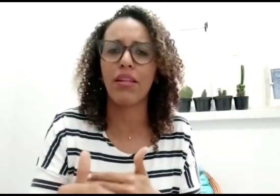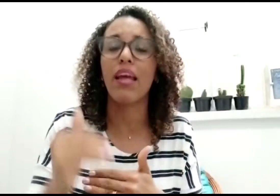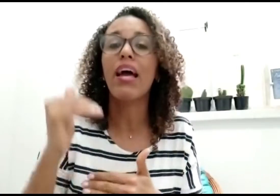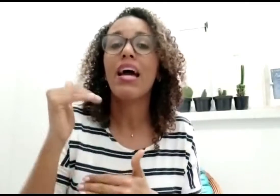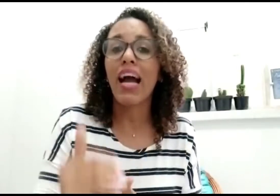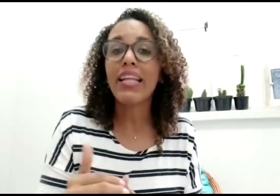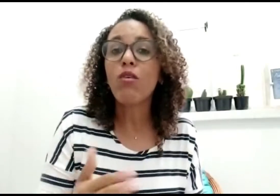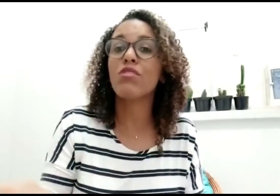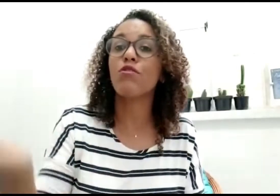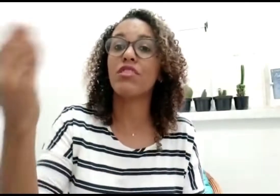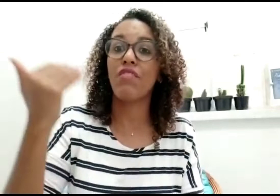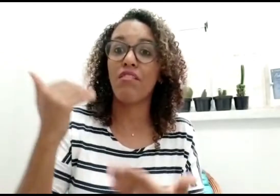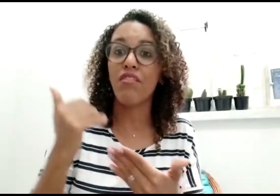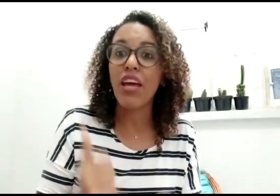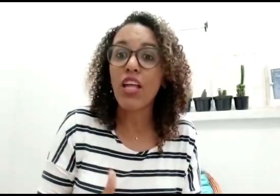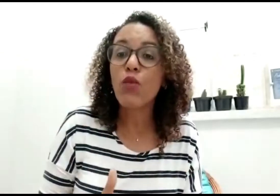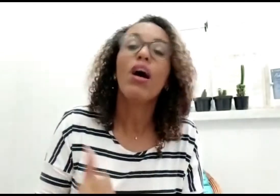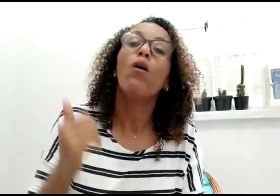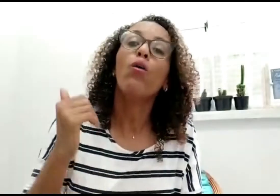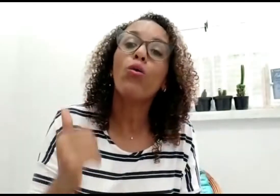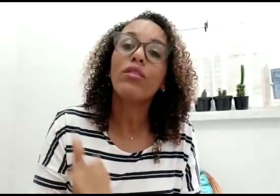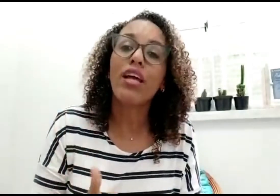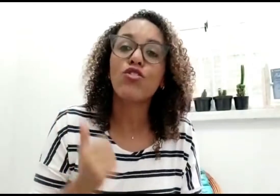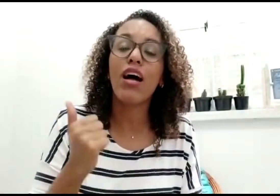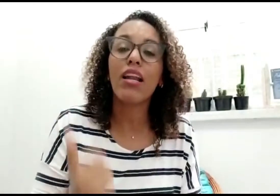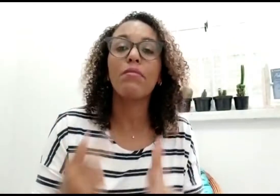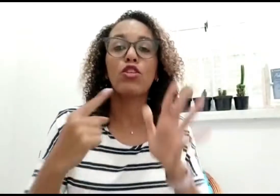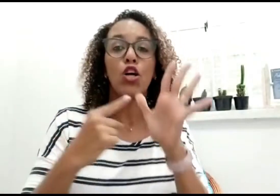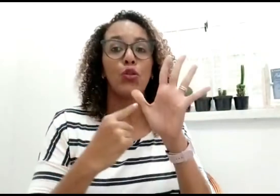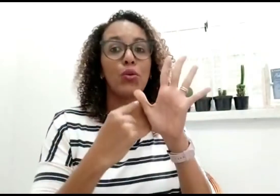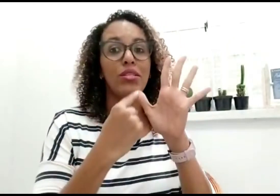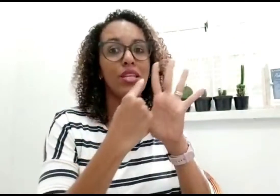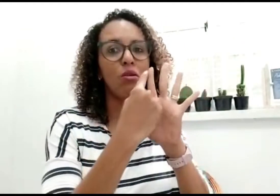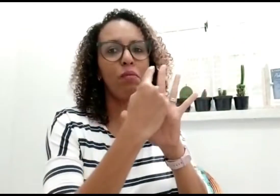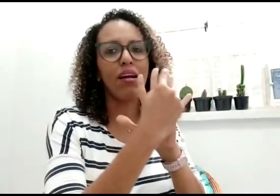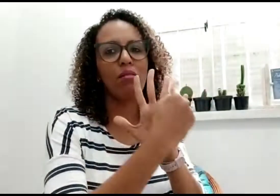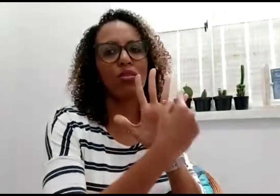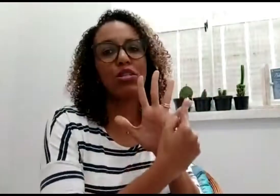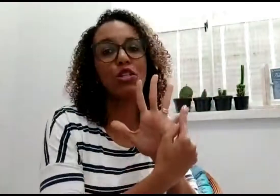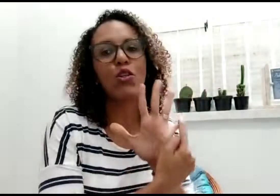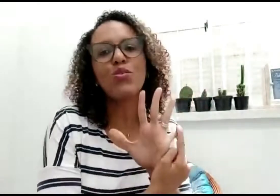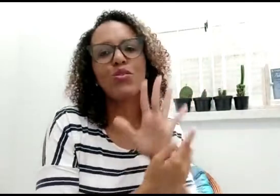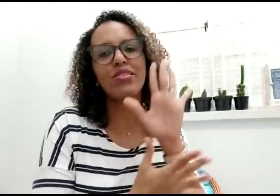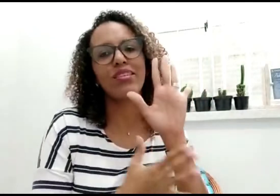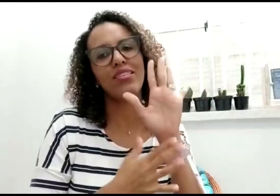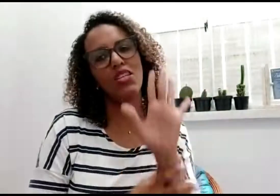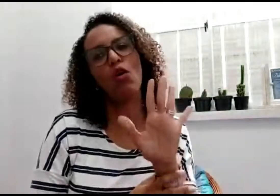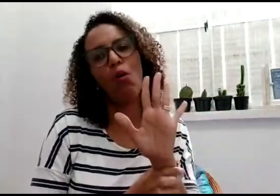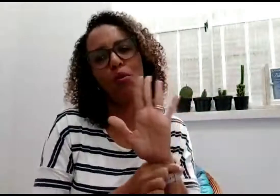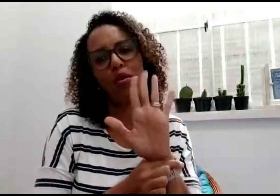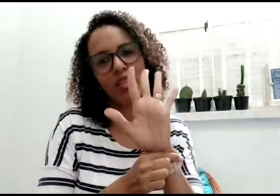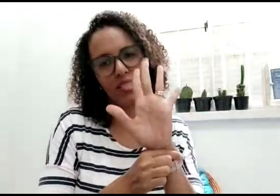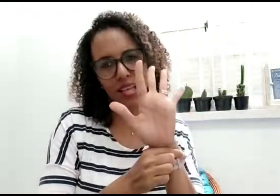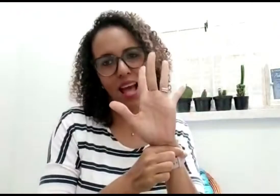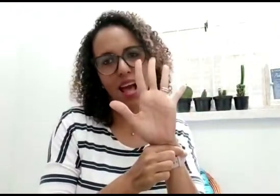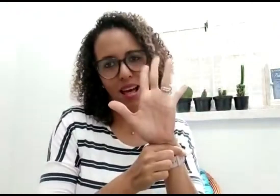aprender cada coisa, você vai vendo o contexto da Libras dos 5 parâmetros, em todos os sinais se incorporam nesse.